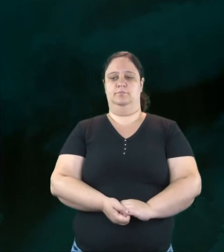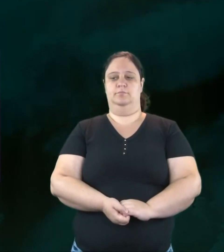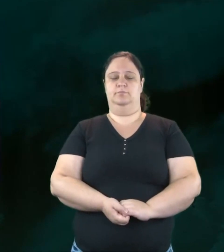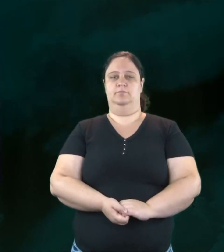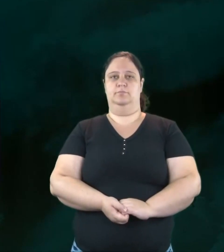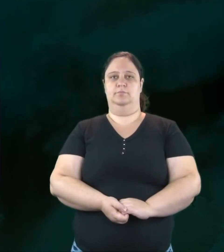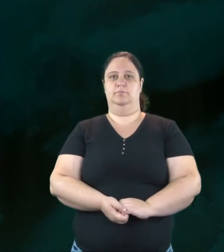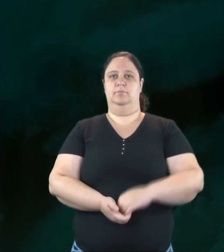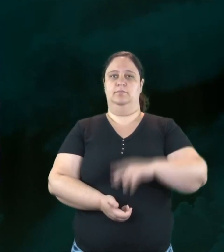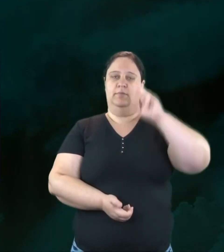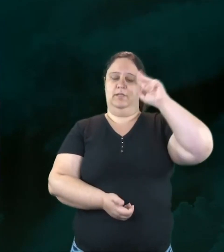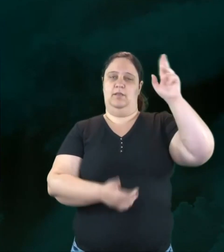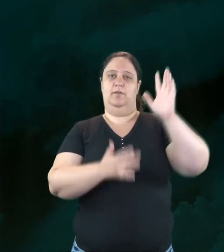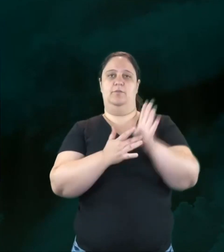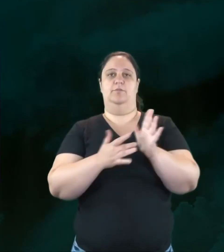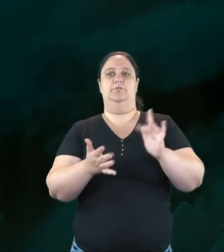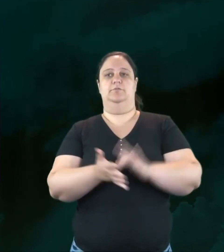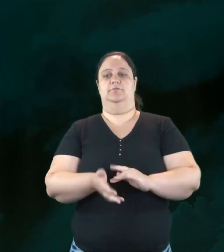Senhor Jesus.